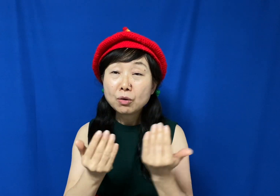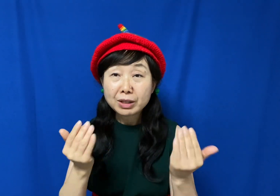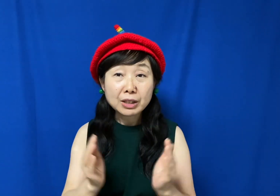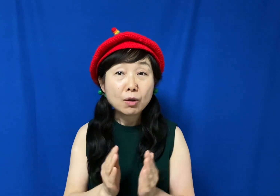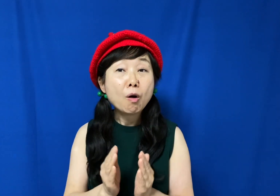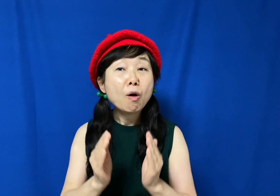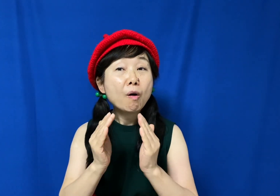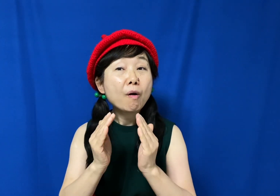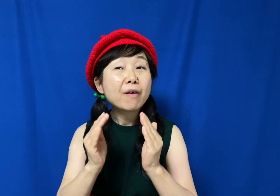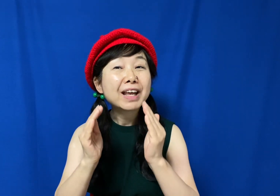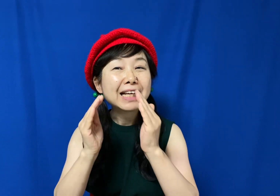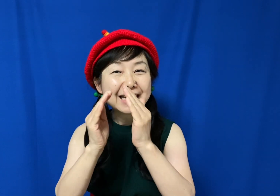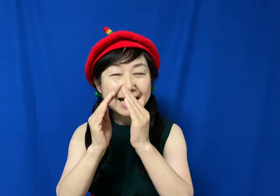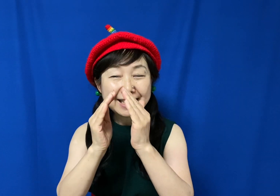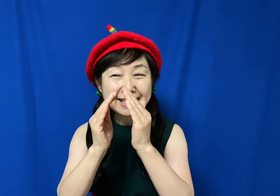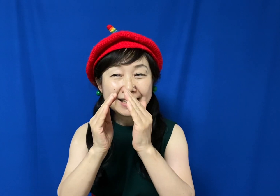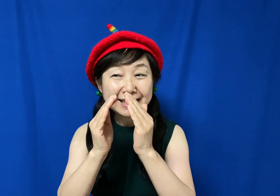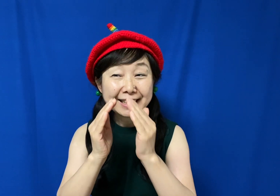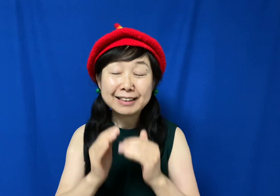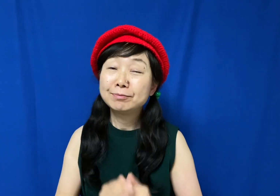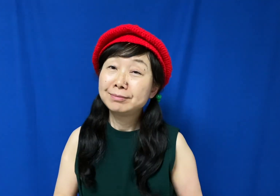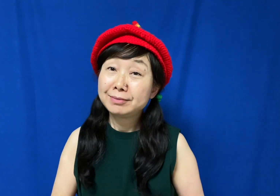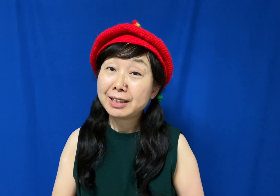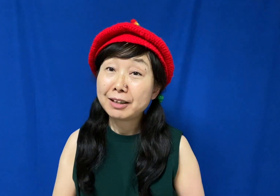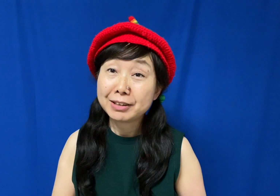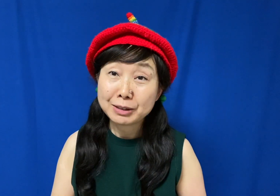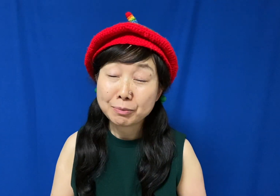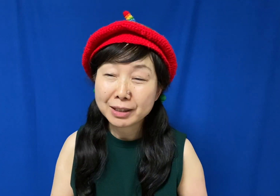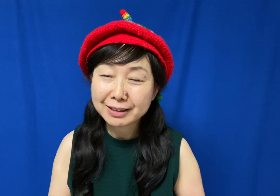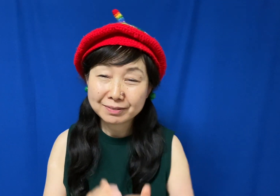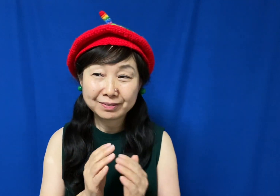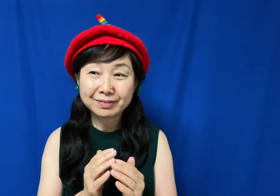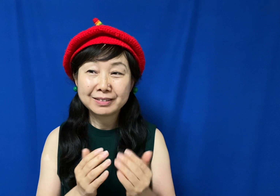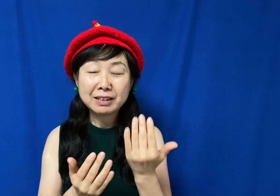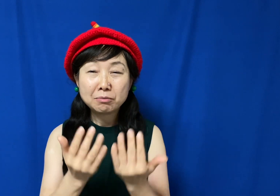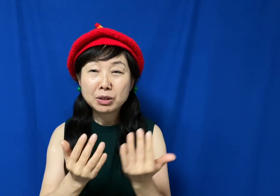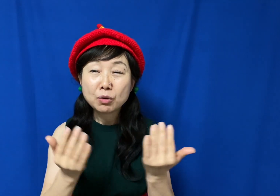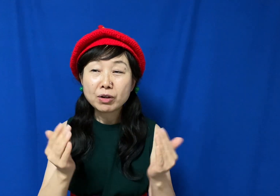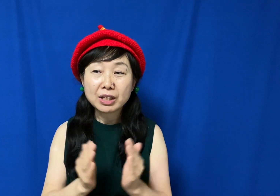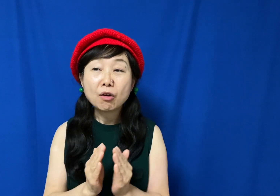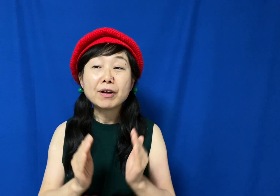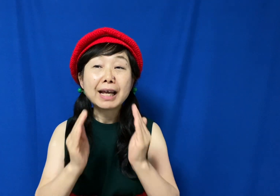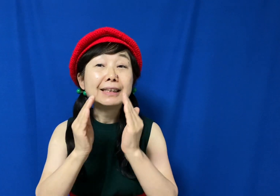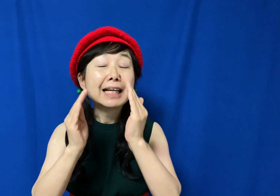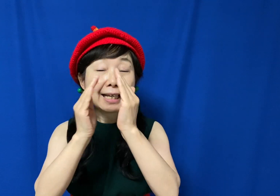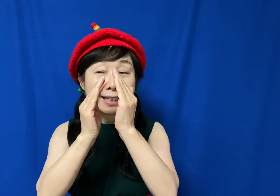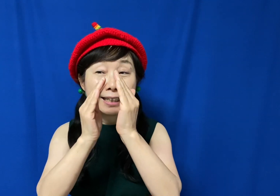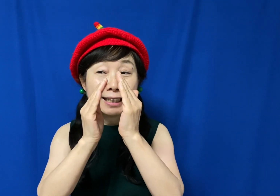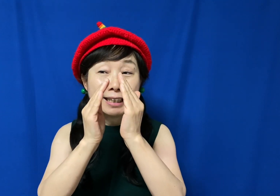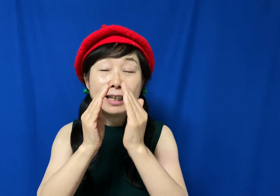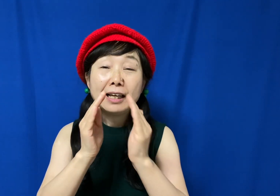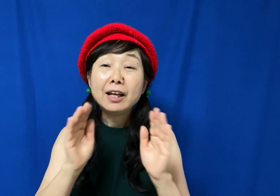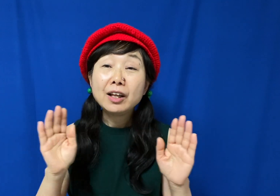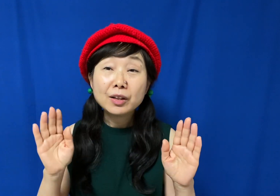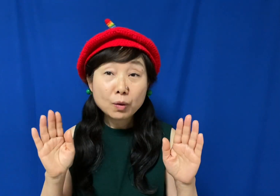緑の野菜って表してます。緑の野菜。